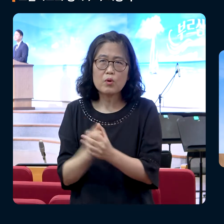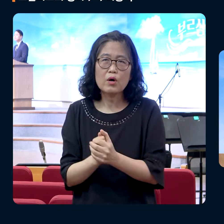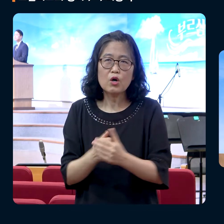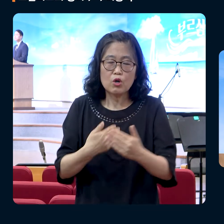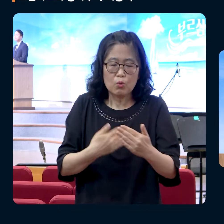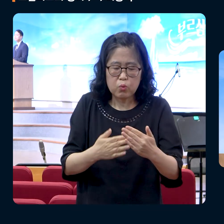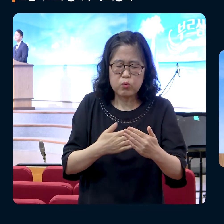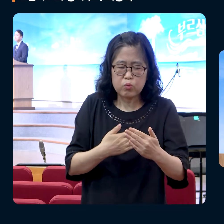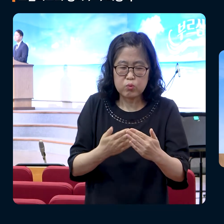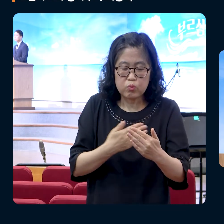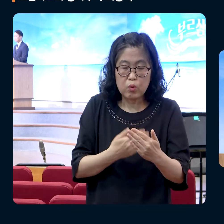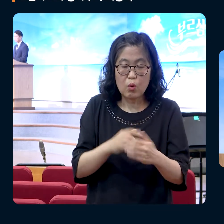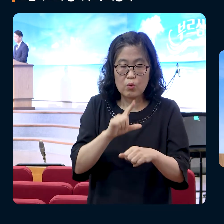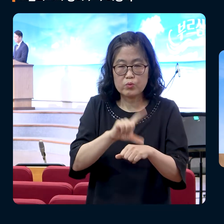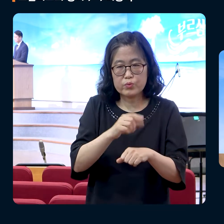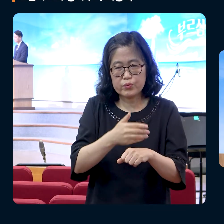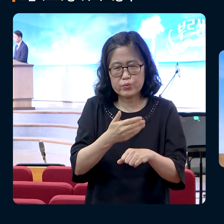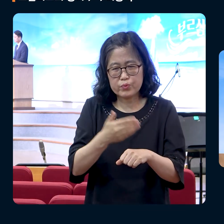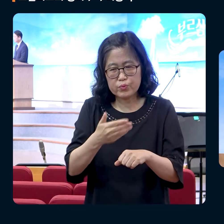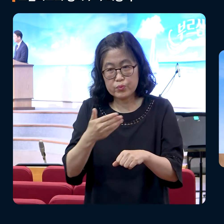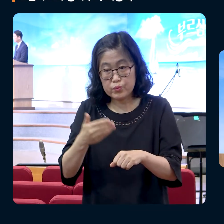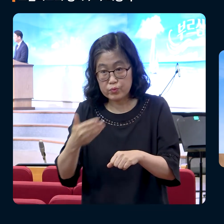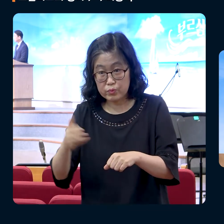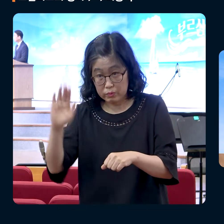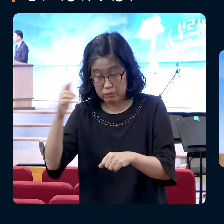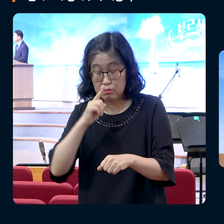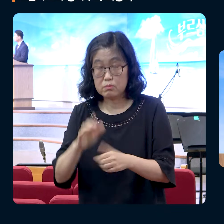가득했던 시간들이 있었다라고 그렇게 고백을 하더라고요.